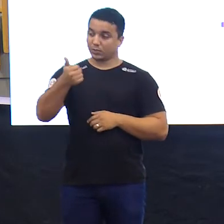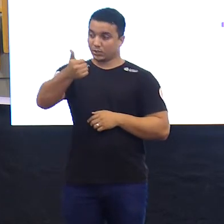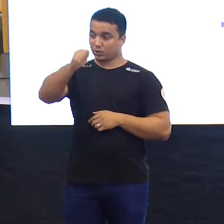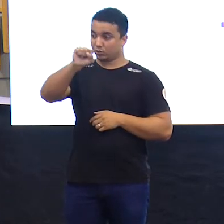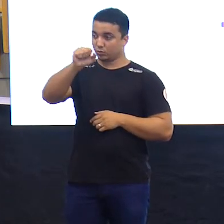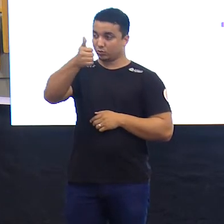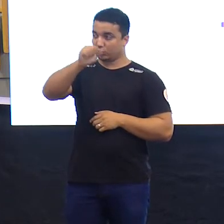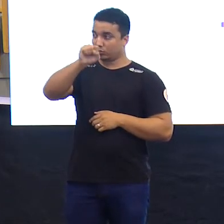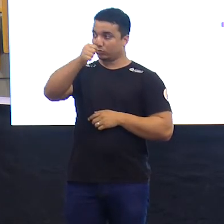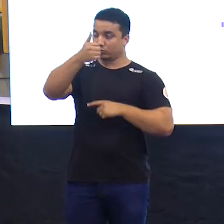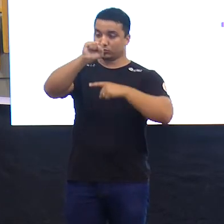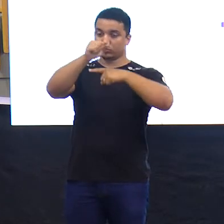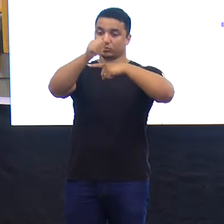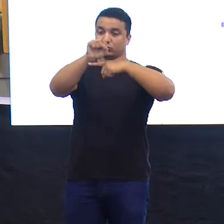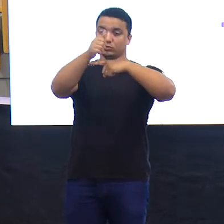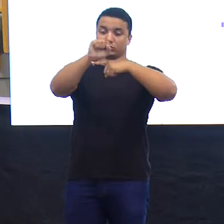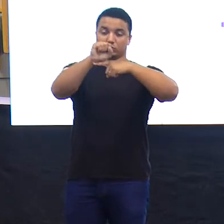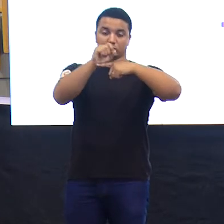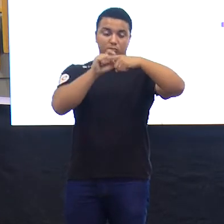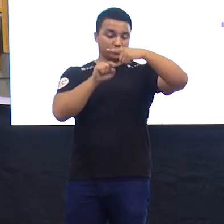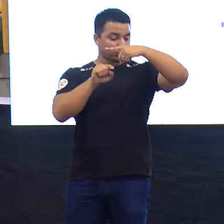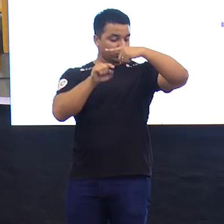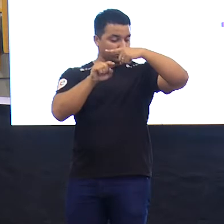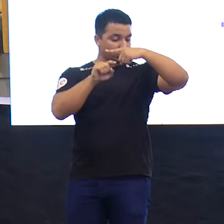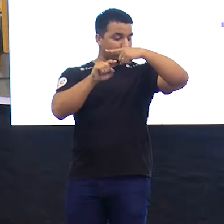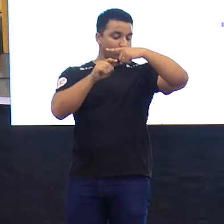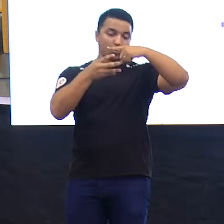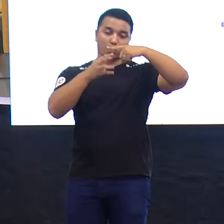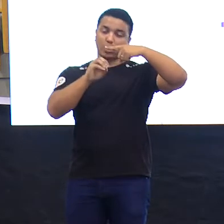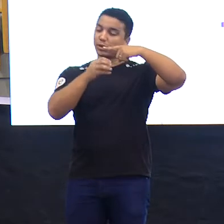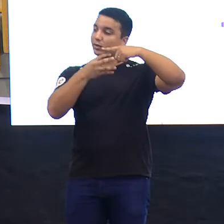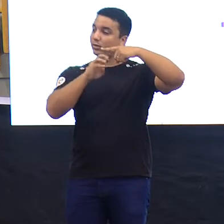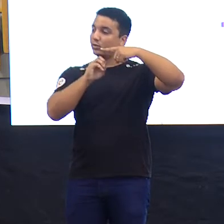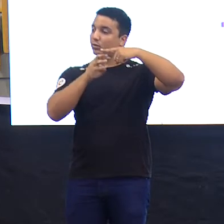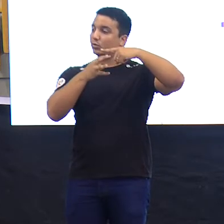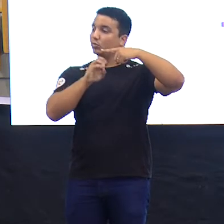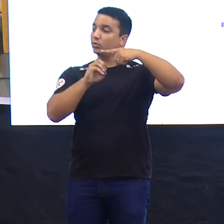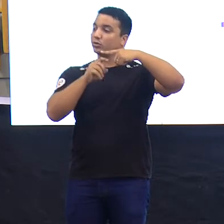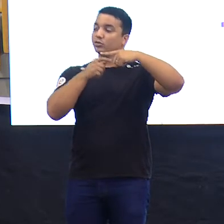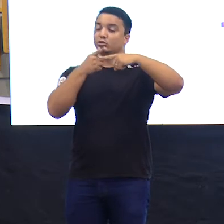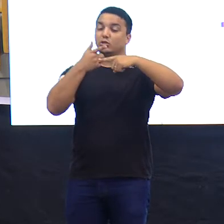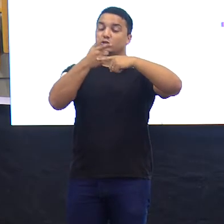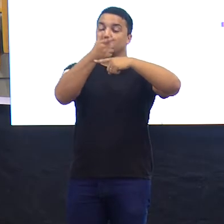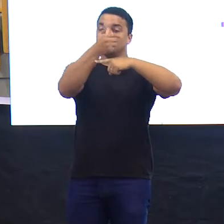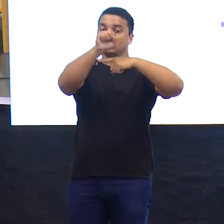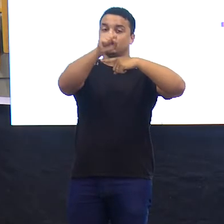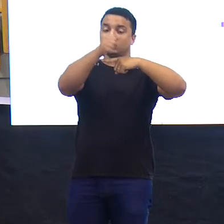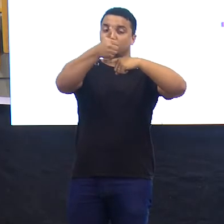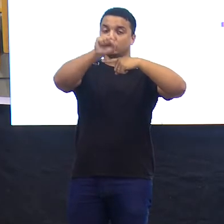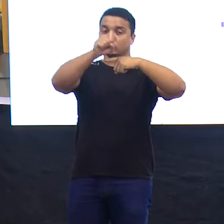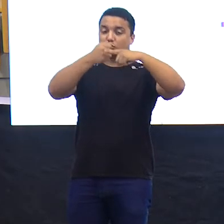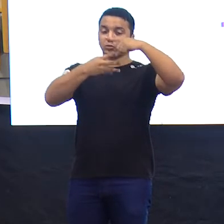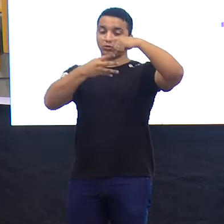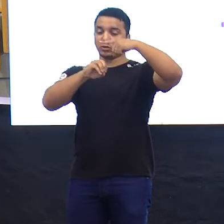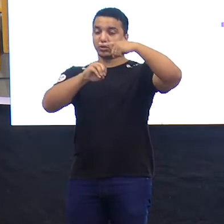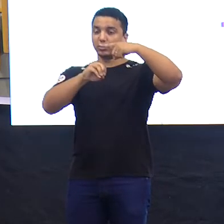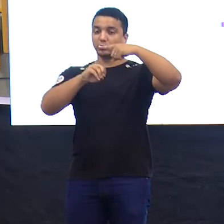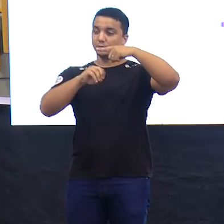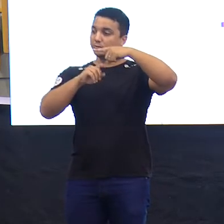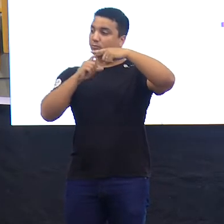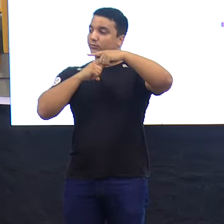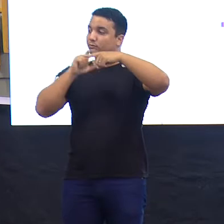esses 18 valem em cima de 40? Se cresceu de 40 para 58,